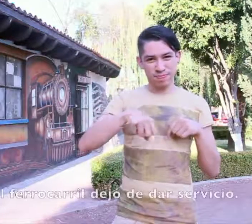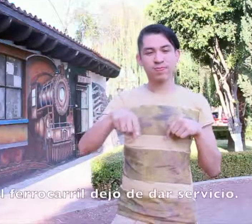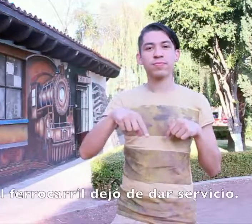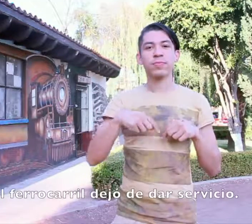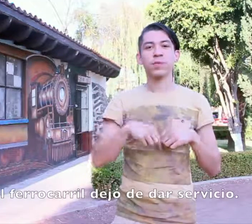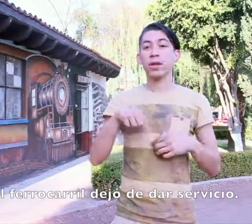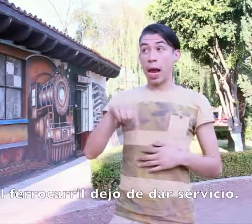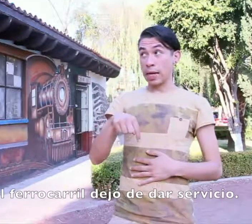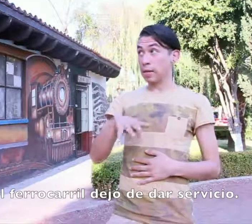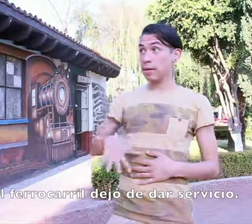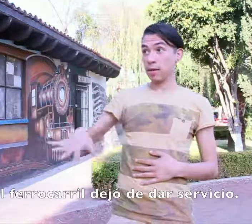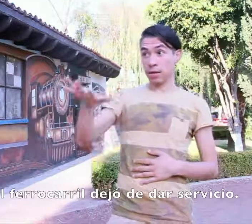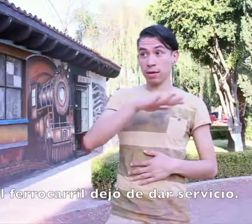México-Cuernavaca. En